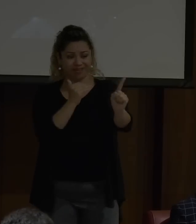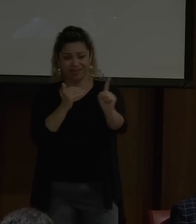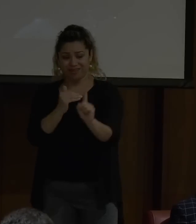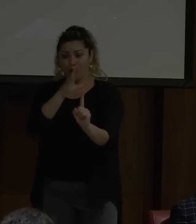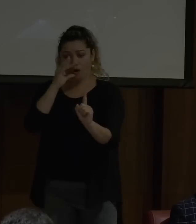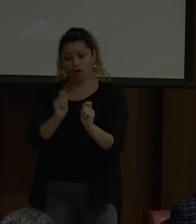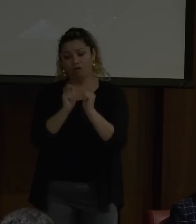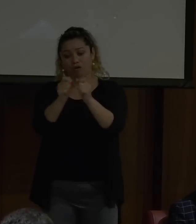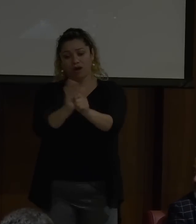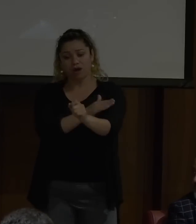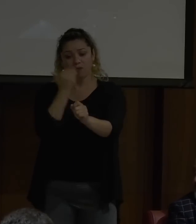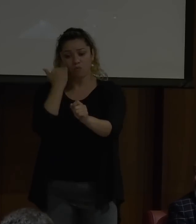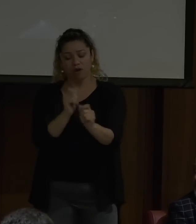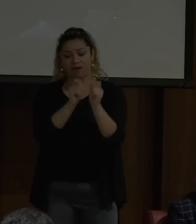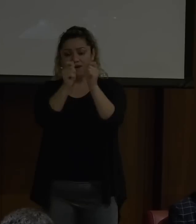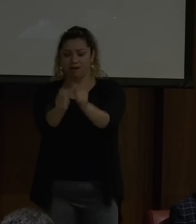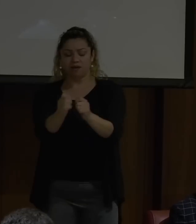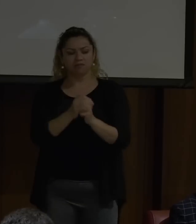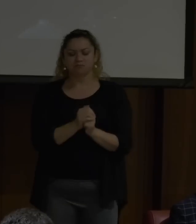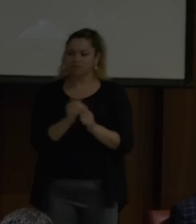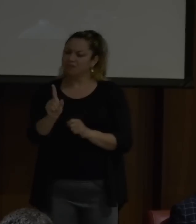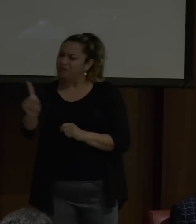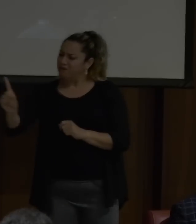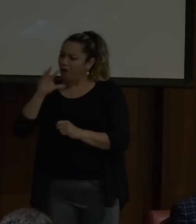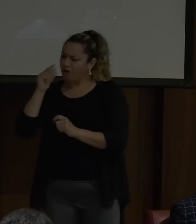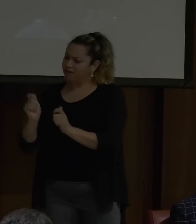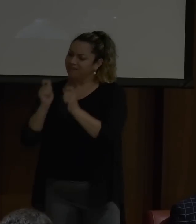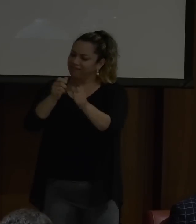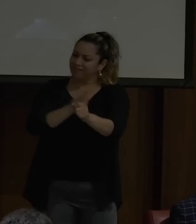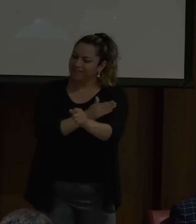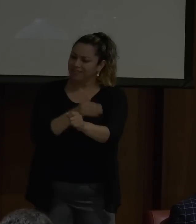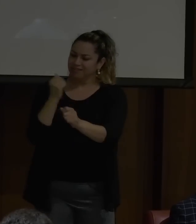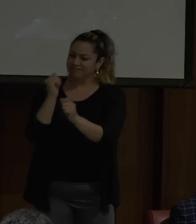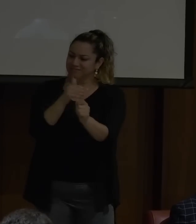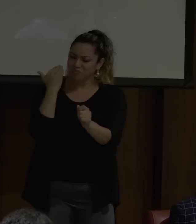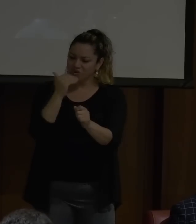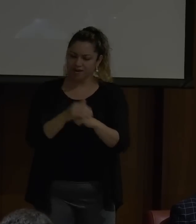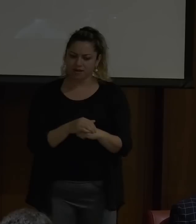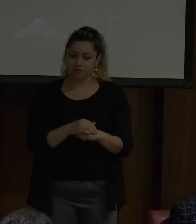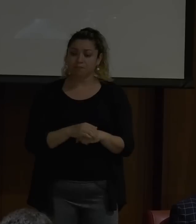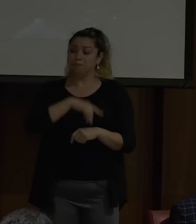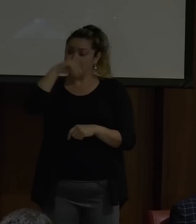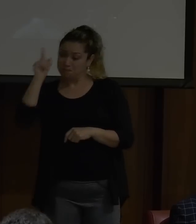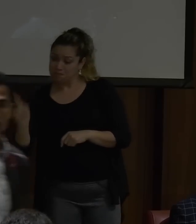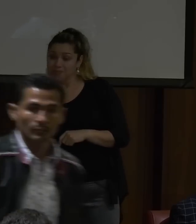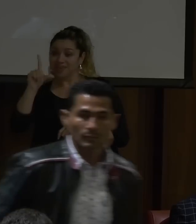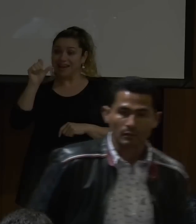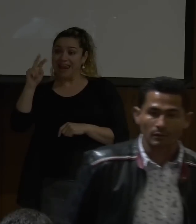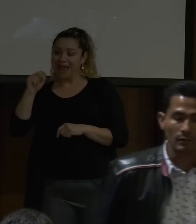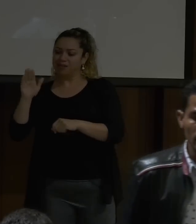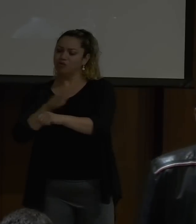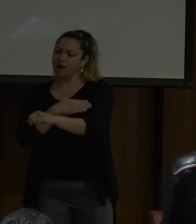le cantó a Carmen querida y Julio Suárez le hizo a Chabelita y Leandro Díaz le hizo